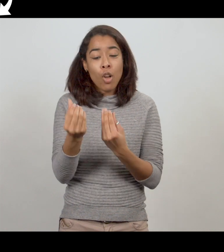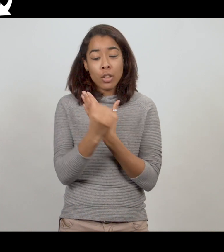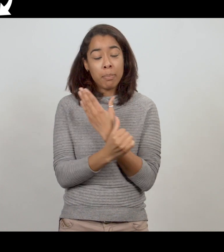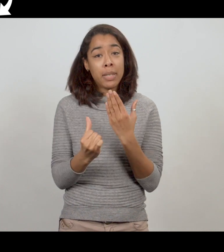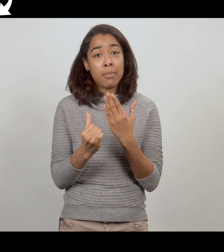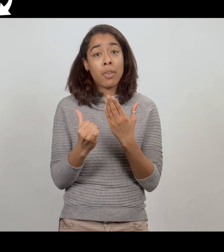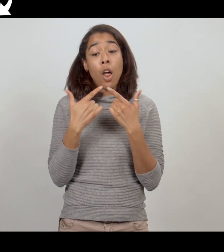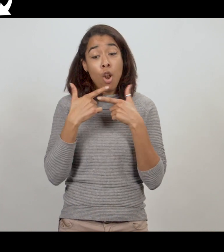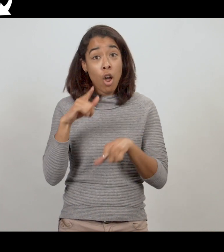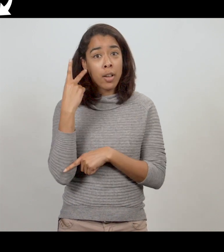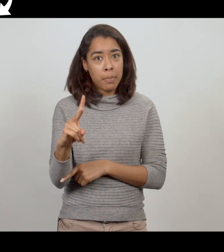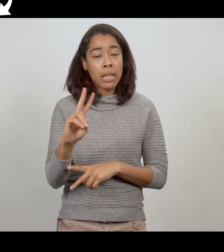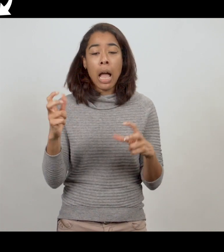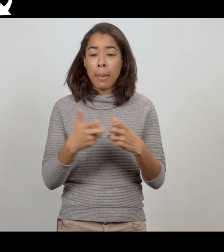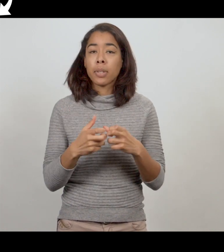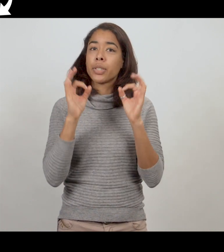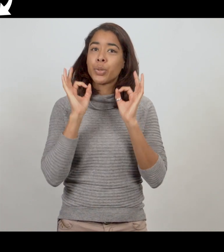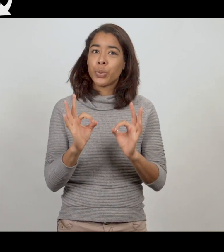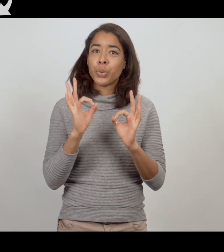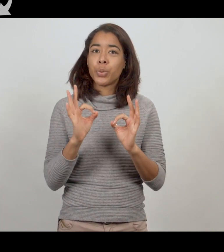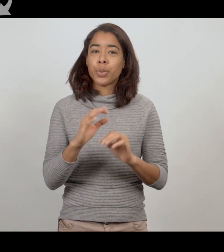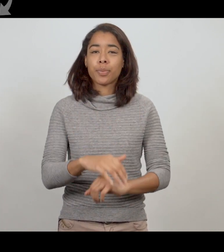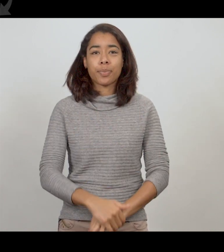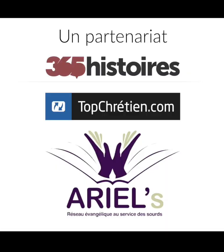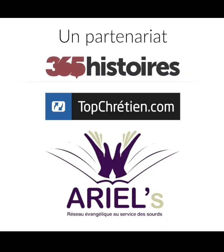propre langue sans payer une fortune.